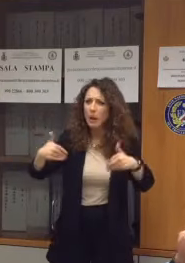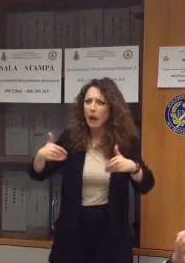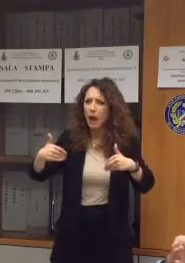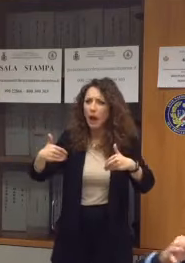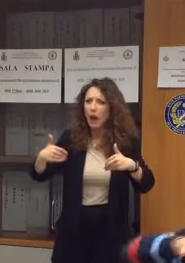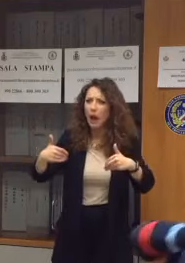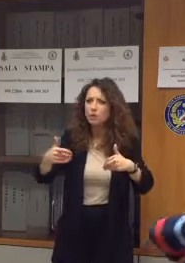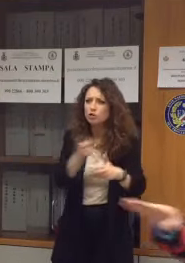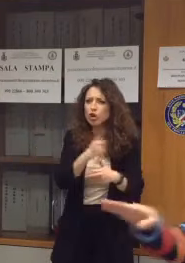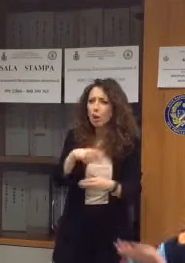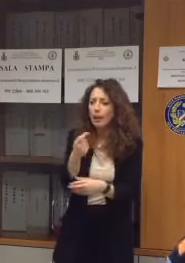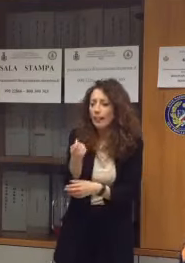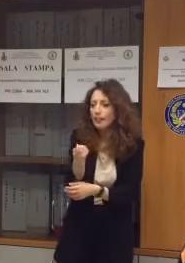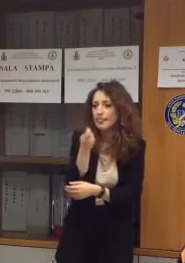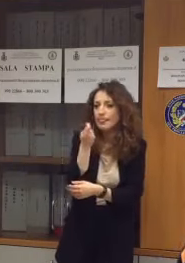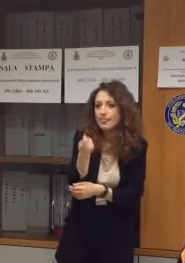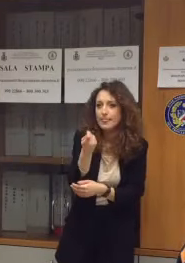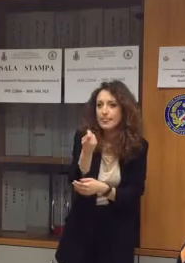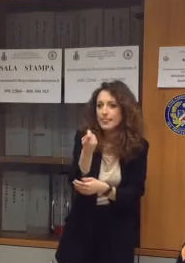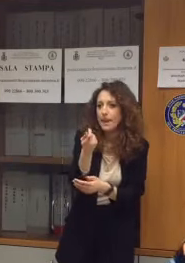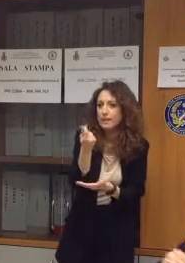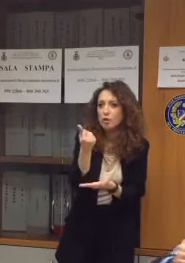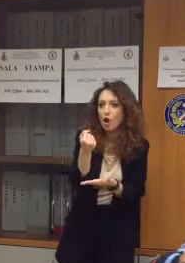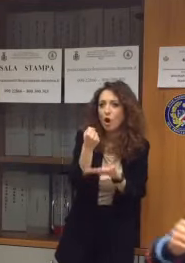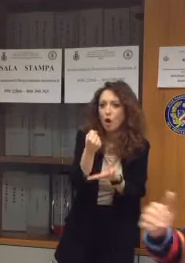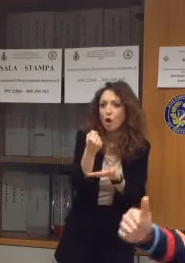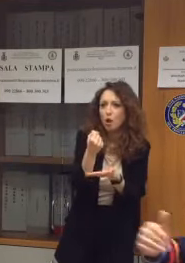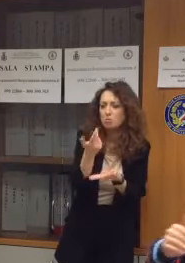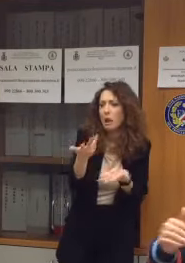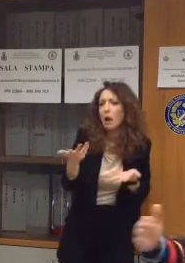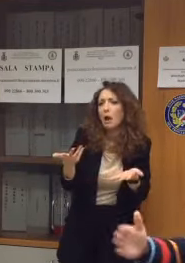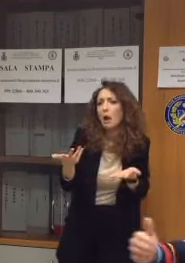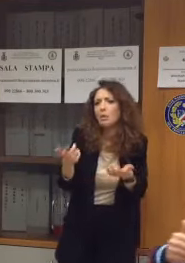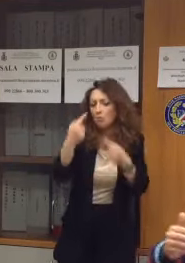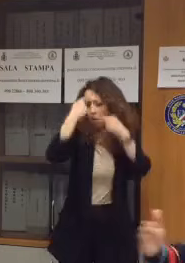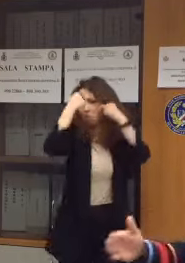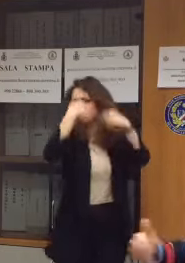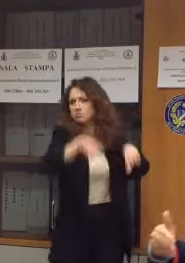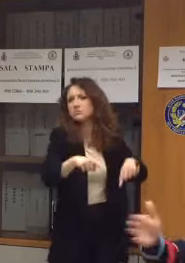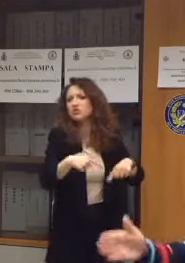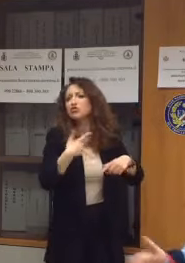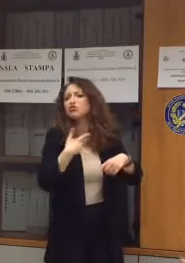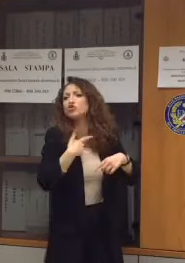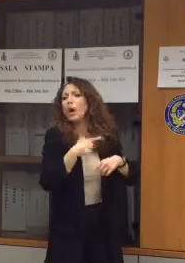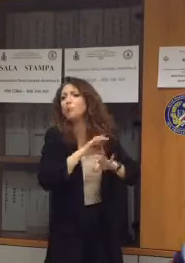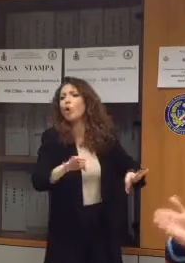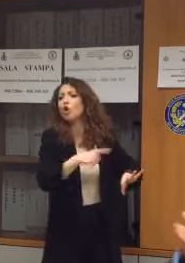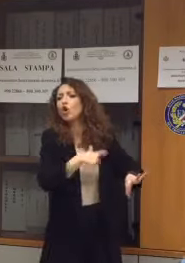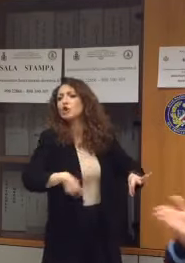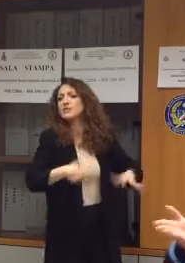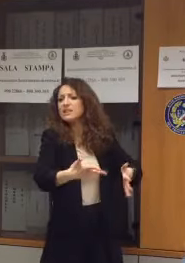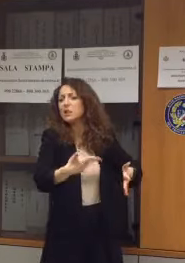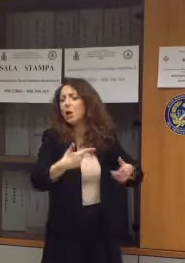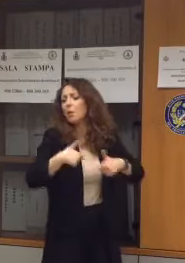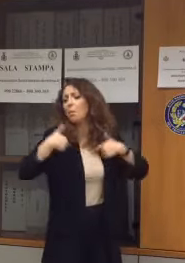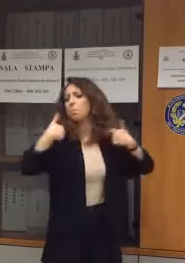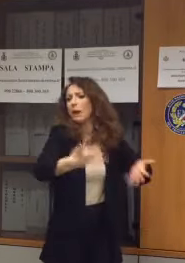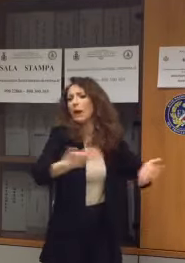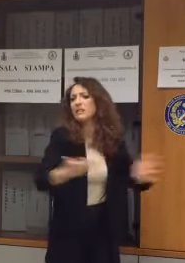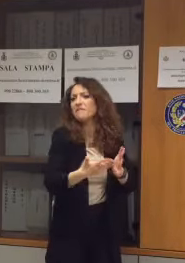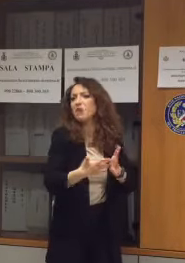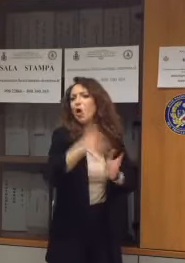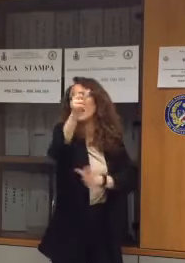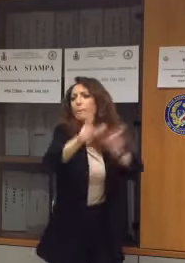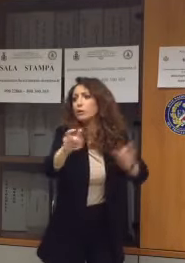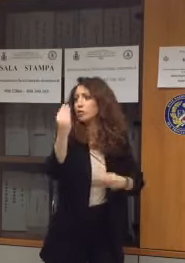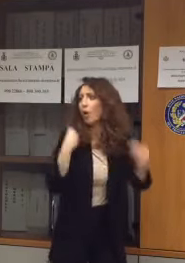mano, tanto sul territorio ci sono i sindaci a doversi poi giustamente barcamenare nelle mille difficoltà e esigenze della gente,